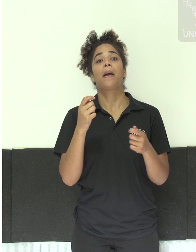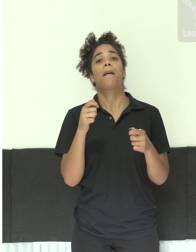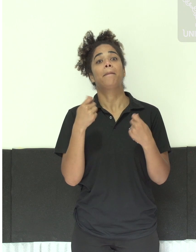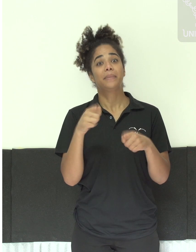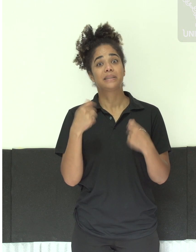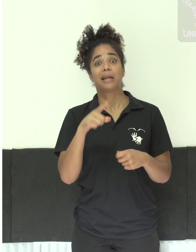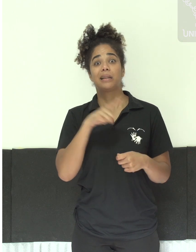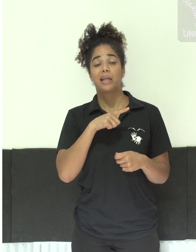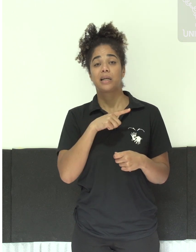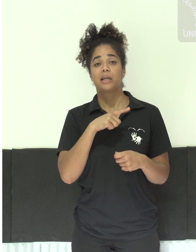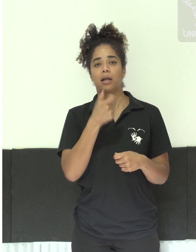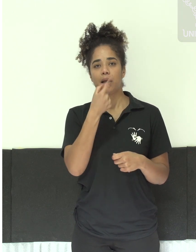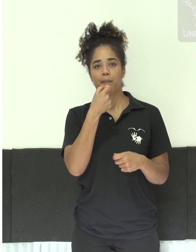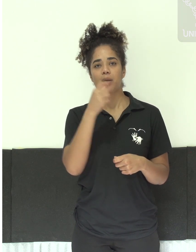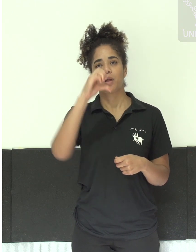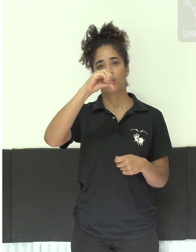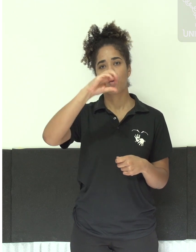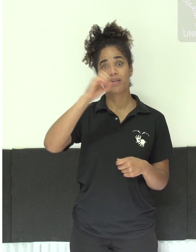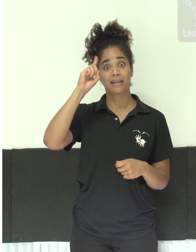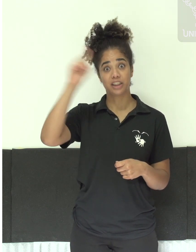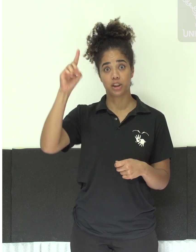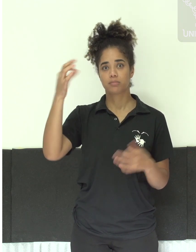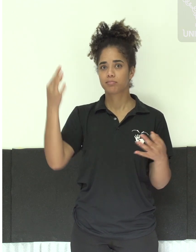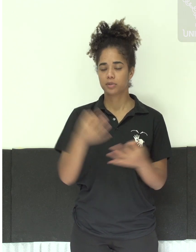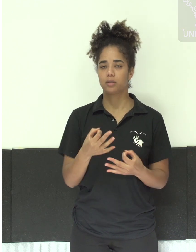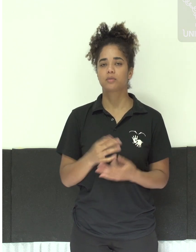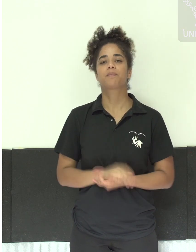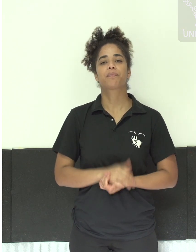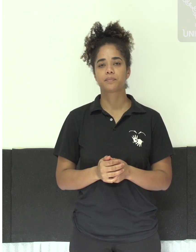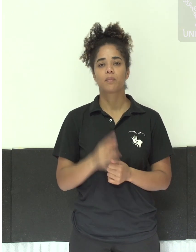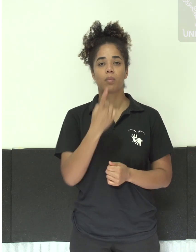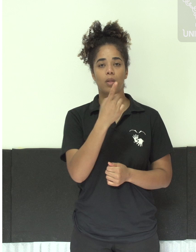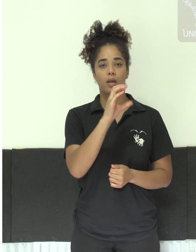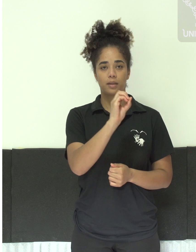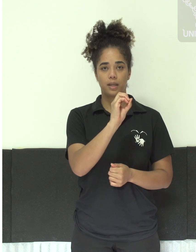dias. 10. Da perda da vaga.